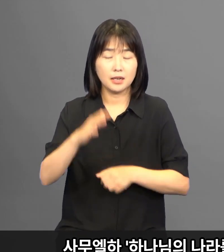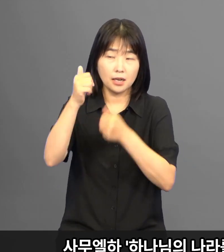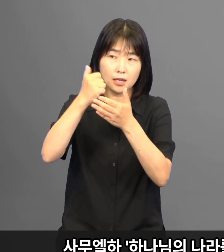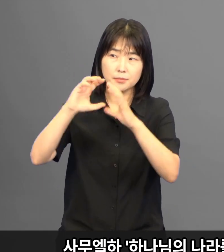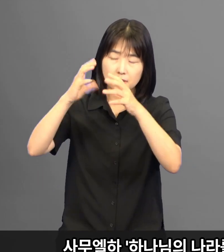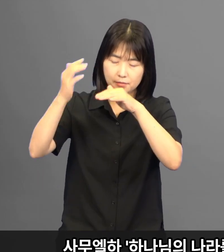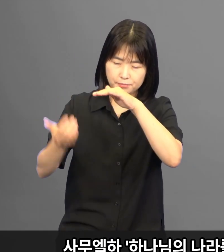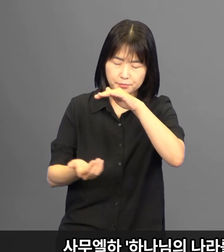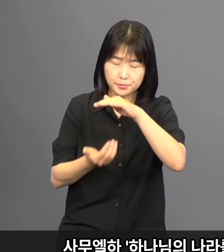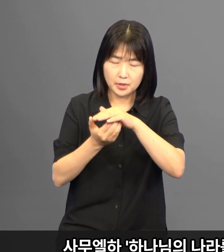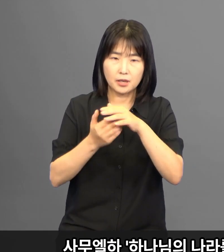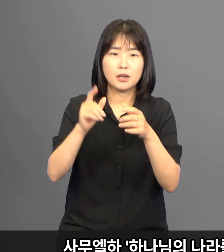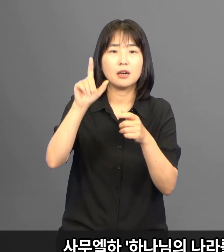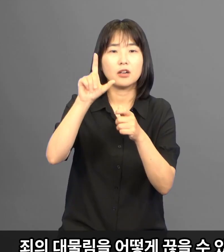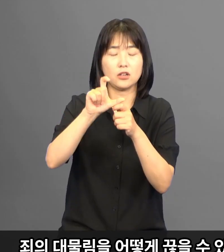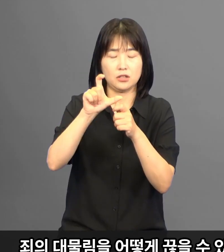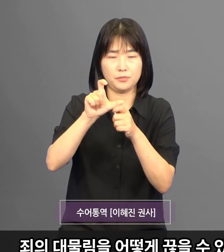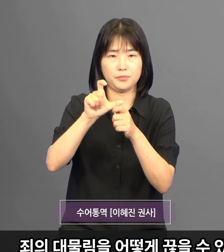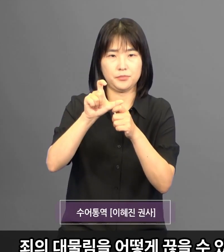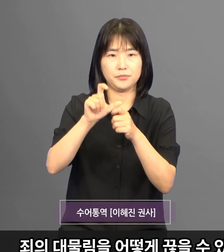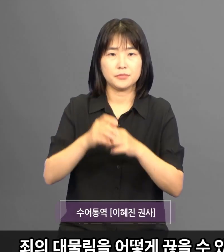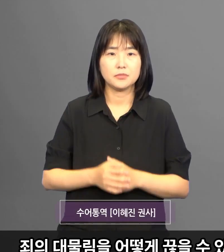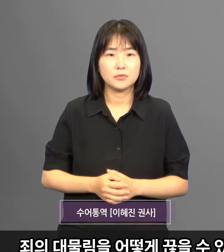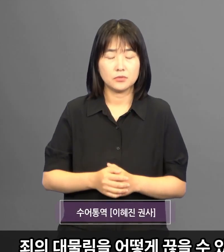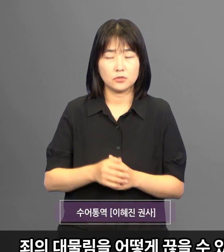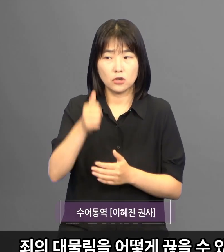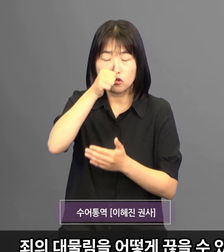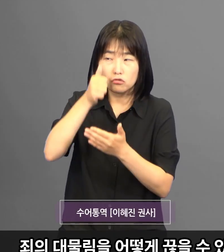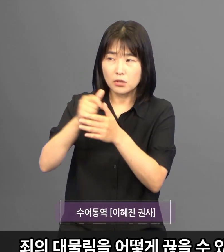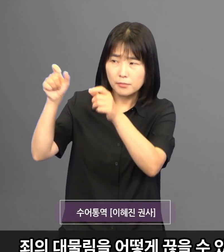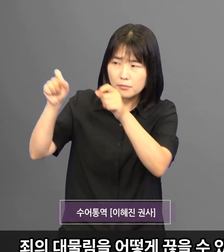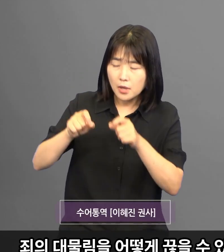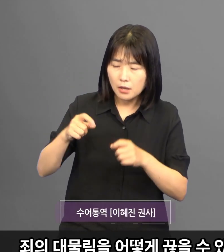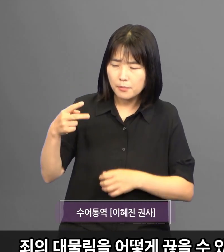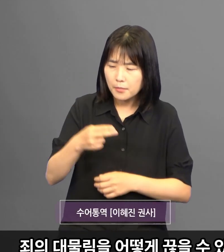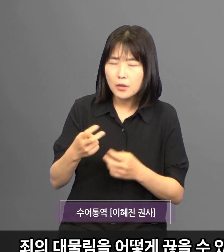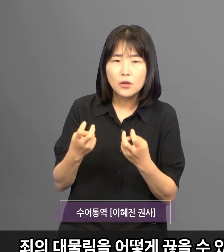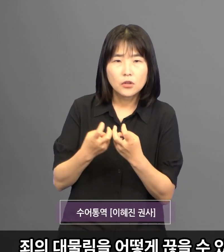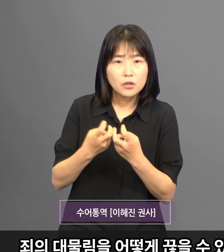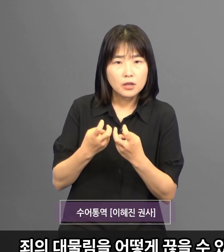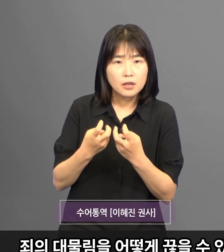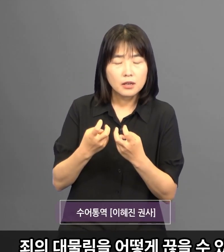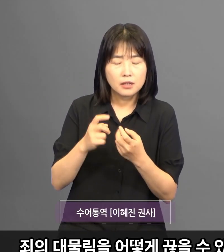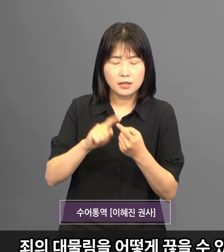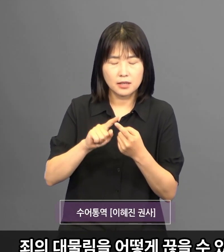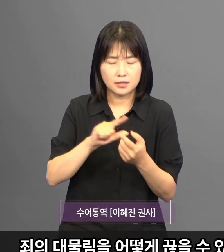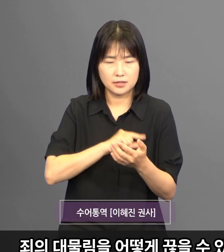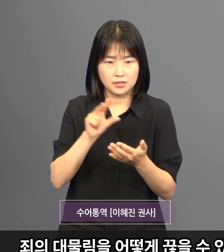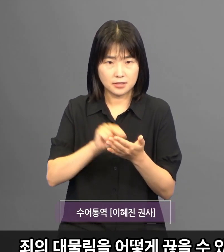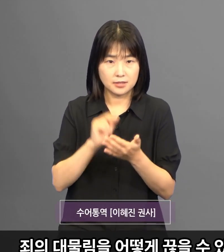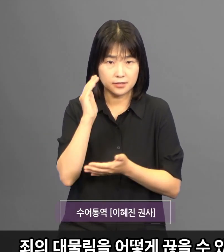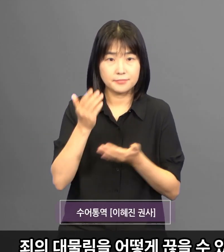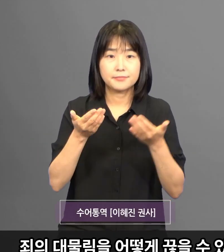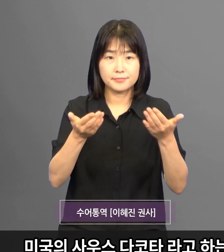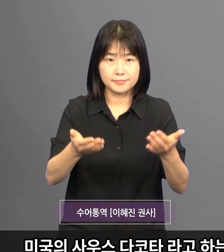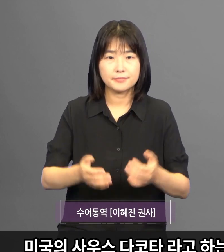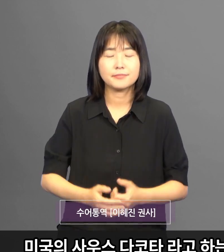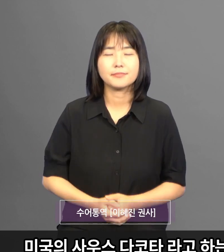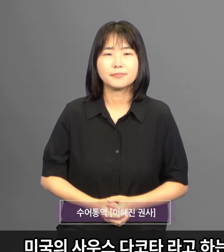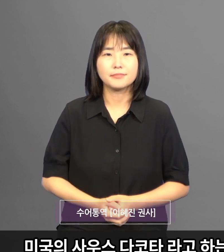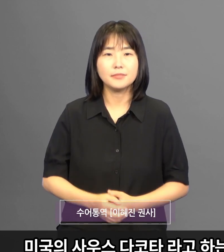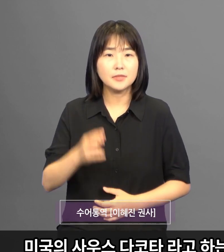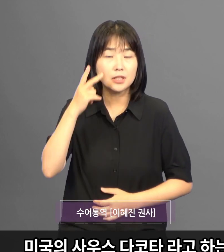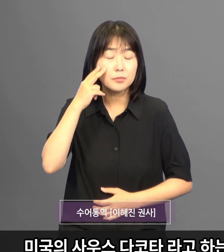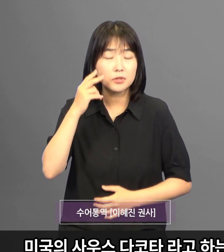세운 사람 15번째입니다. 죄의 대물림을 어떻게 끊을 수 있나 라는 제목의 말씀을 나누겠습니다.